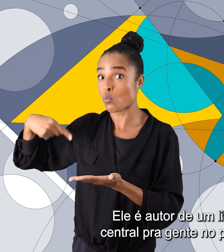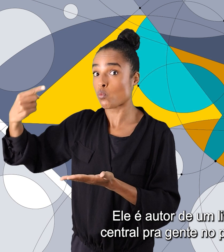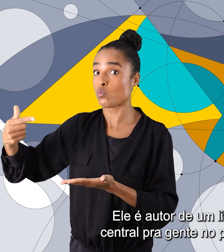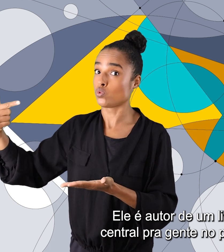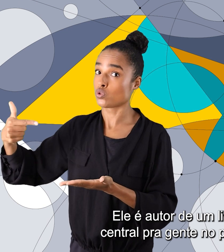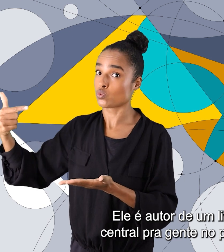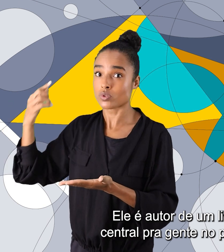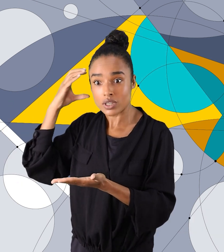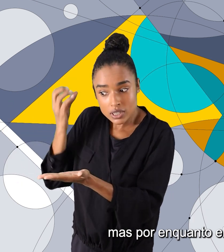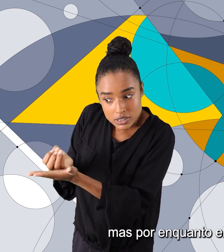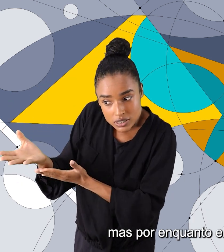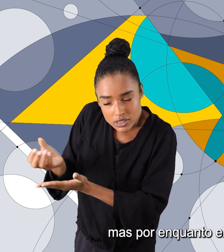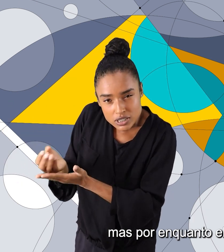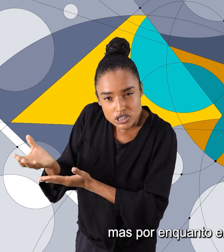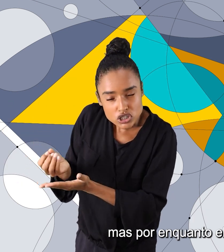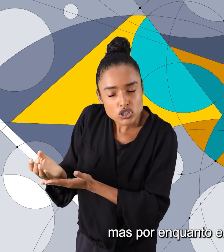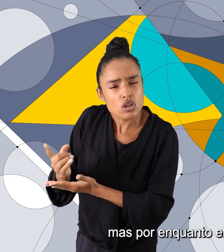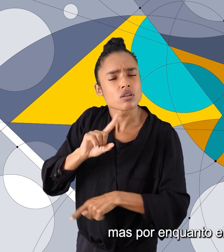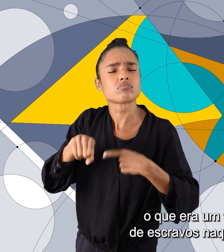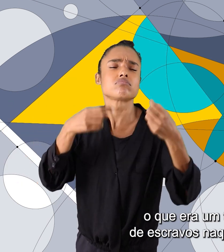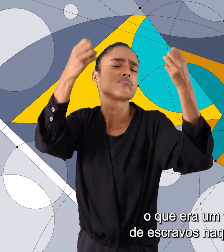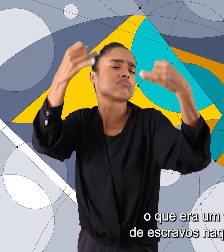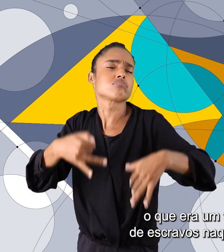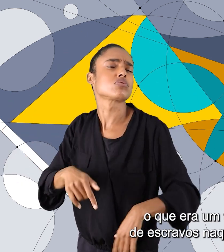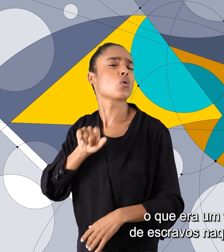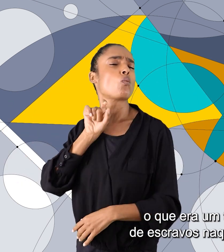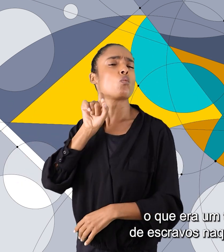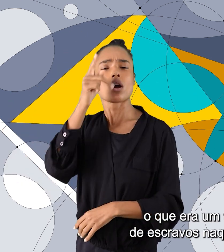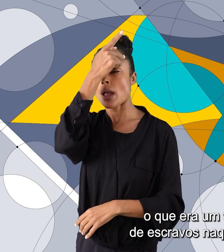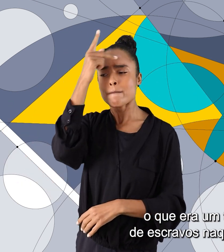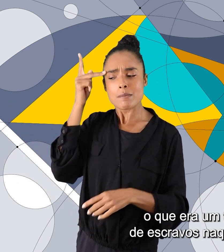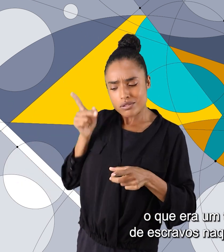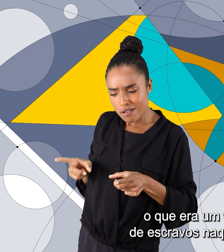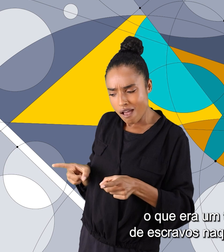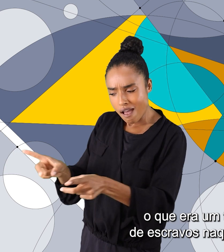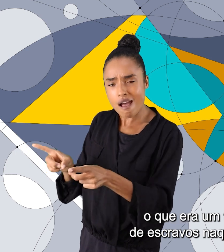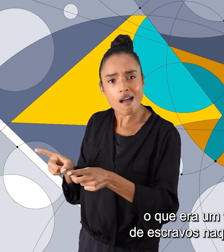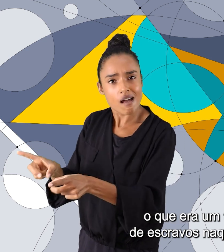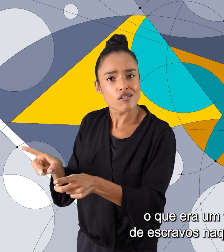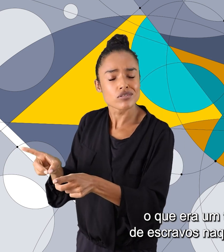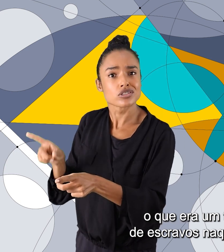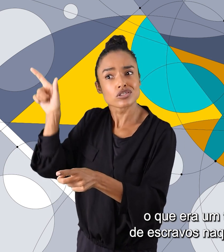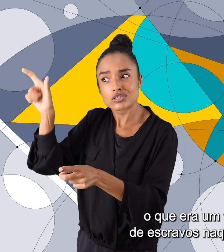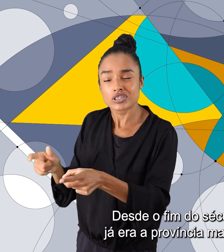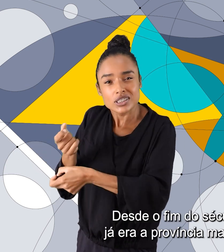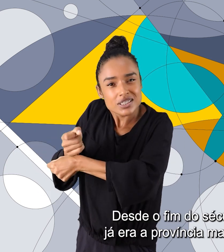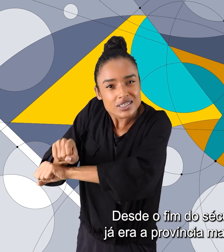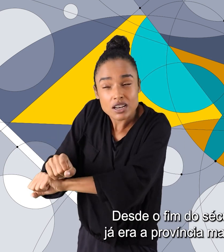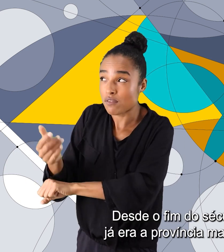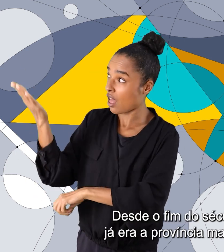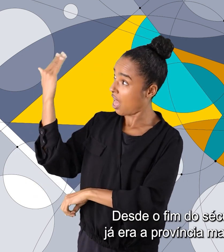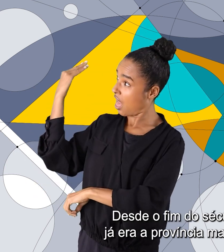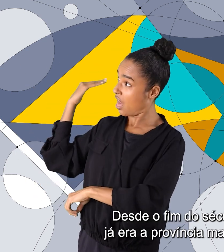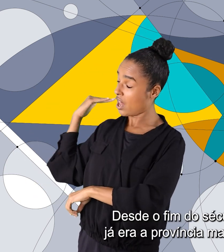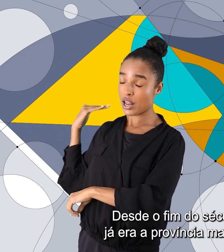no próximo episódio, mas por enquanto ele está explicando o que era um traficante de escravos naquela época. Desde o fim